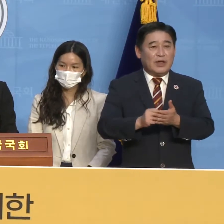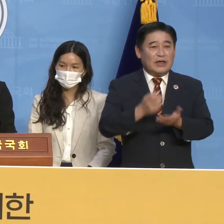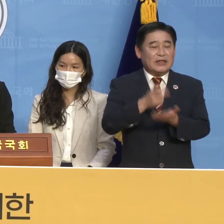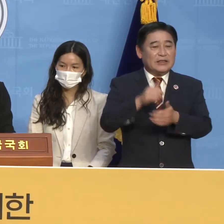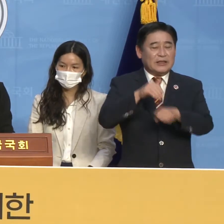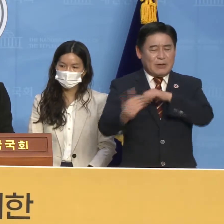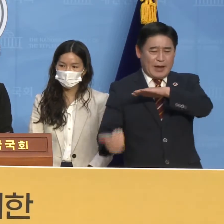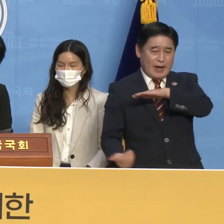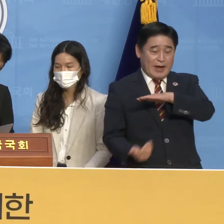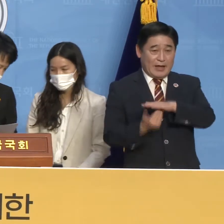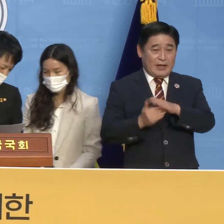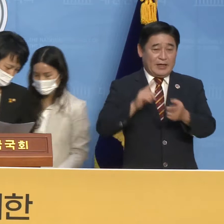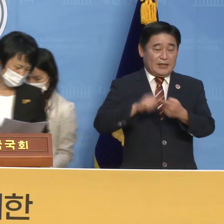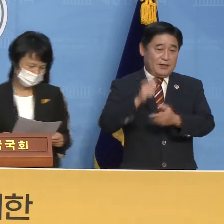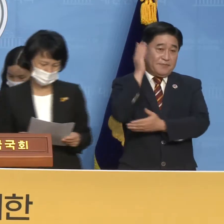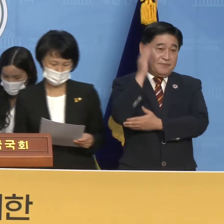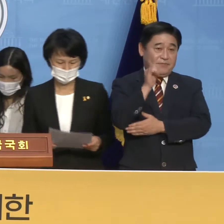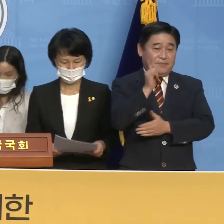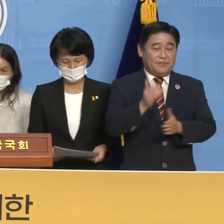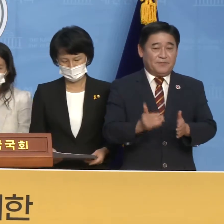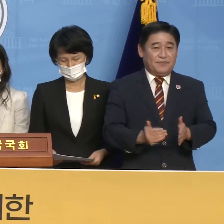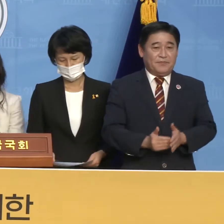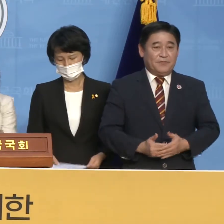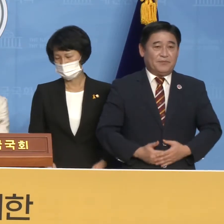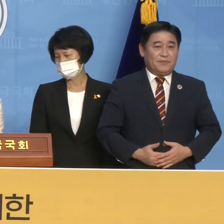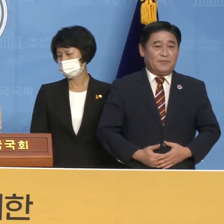말씀해 주시겠습니다.